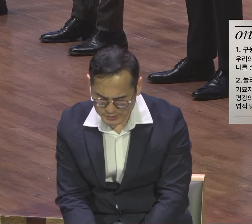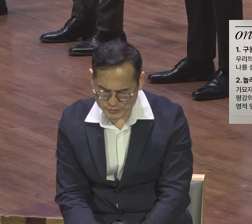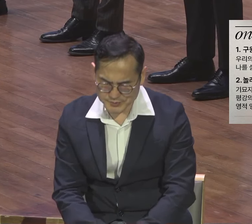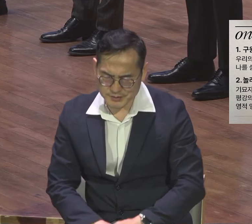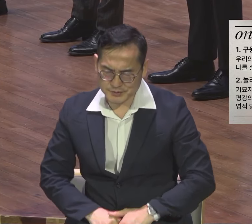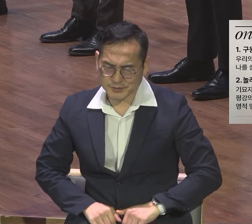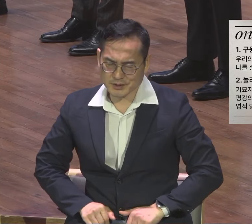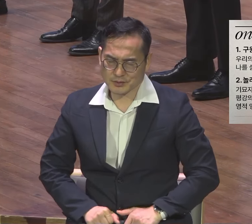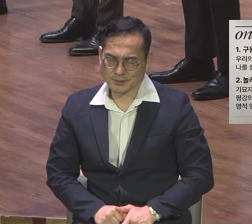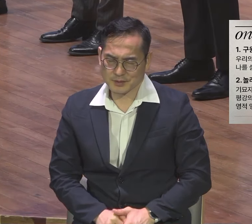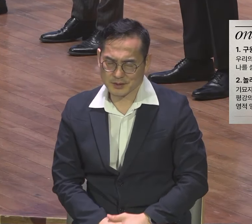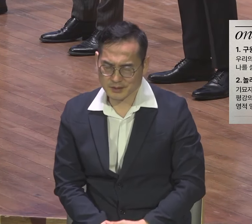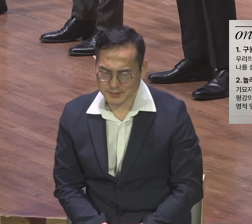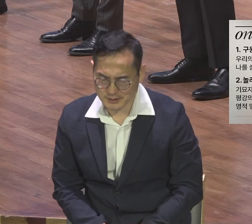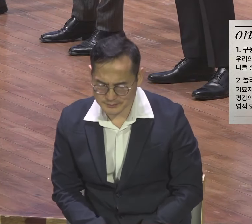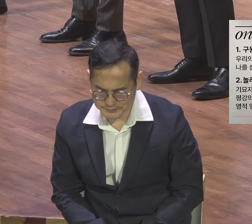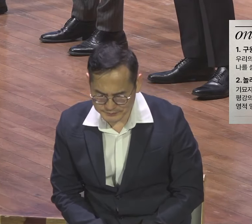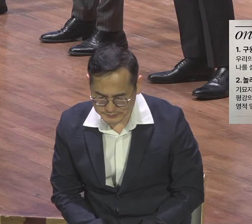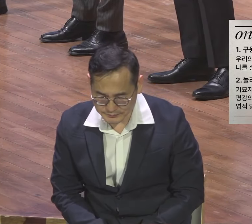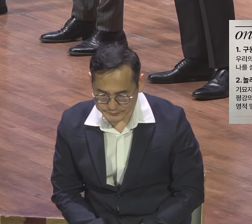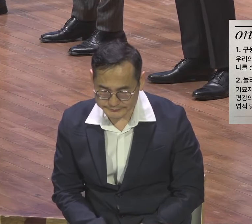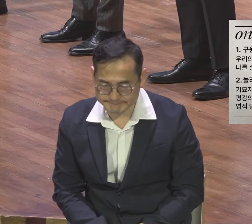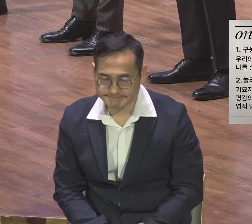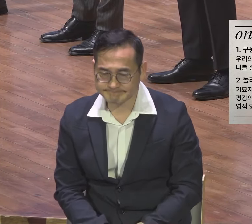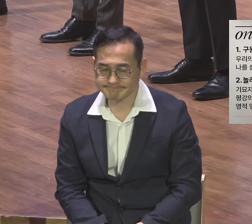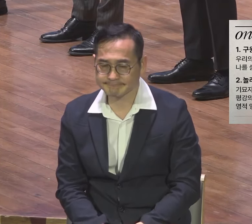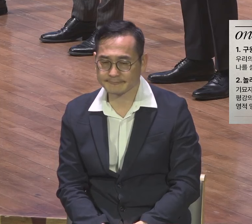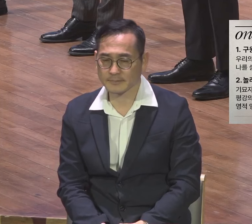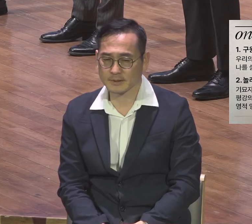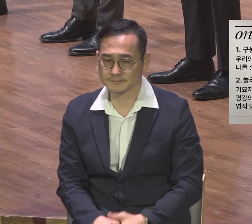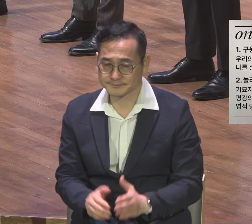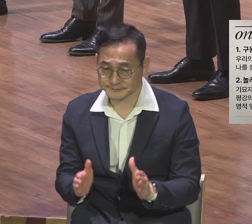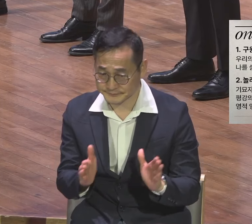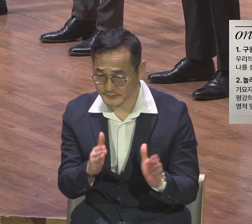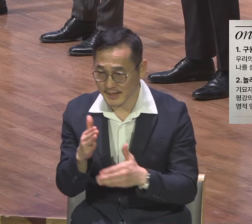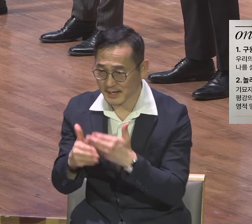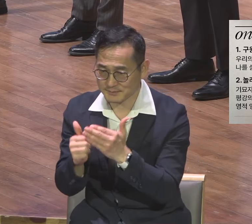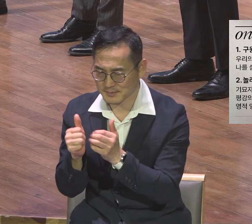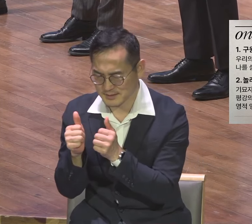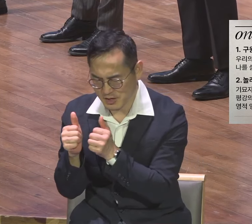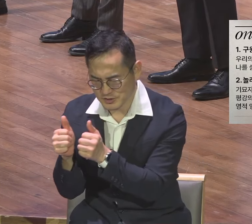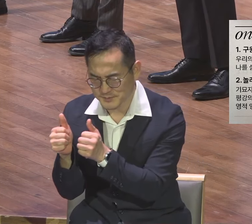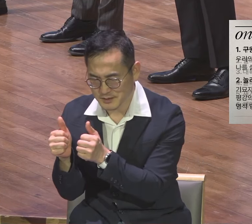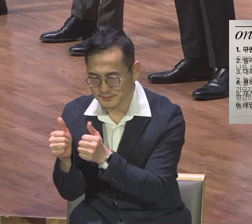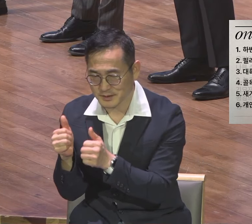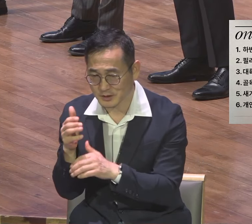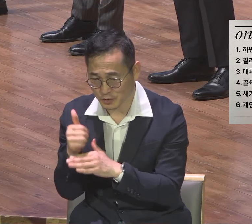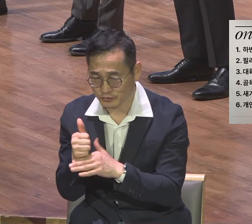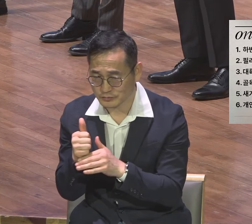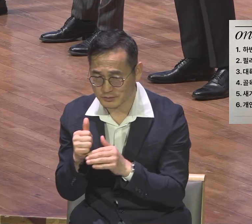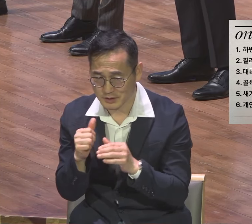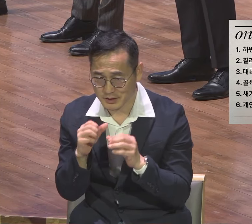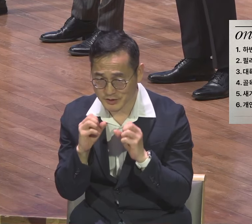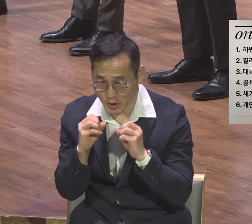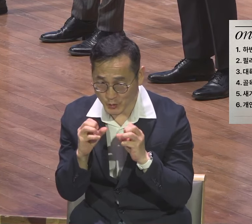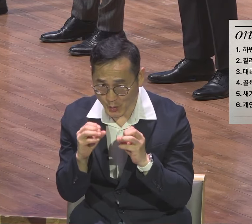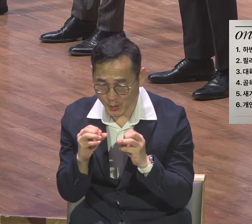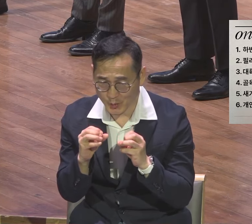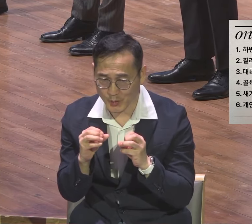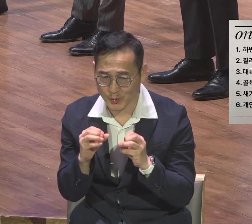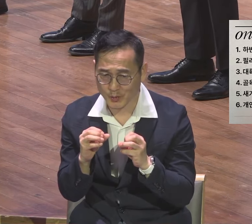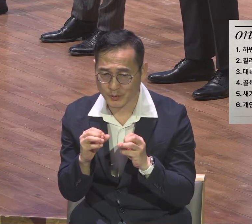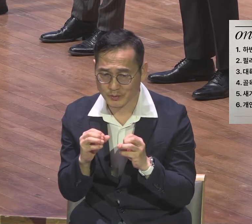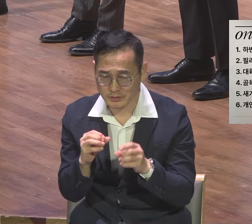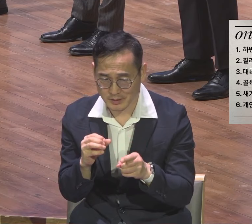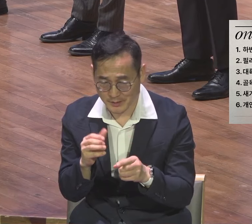계속해서 언약 붙잡고 기도하겠습니다. 하나님의 열심을 통하여 하반기 전도운동을 통하여 모든 영혼이 살아날